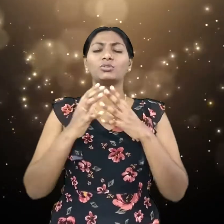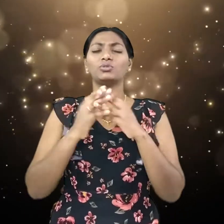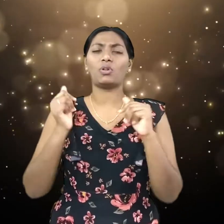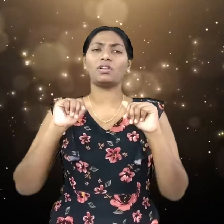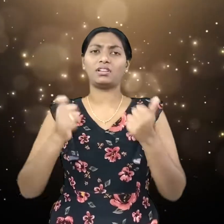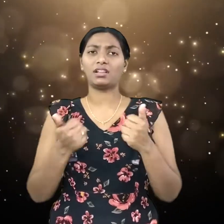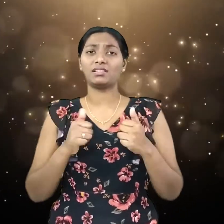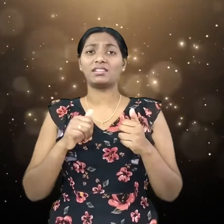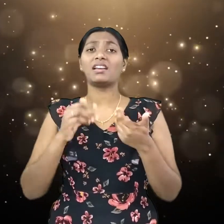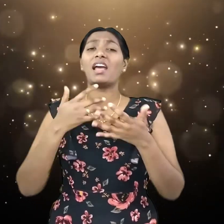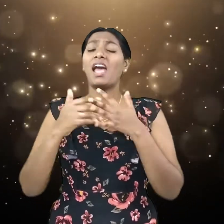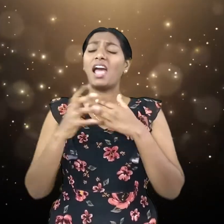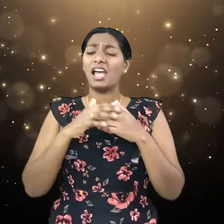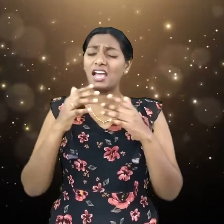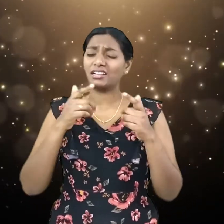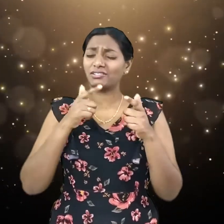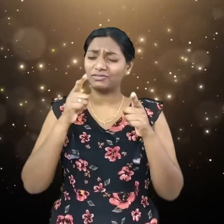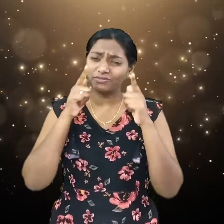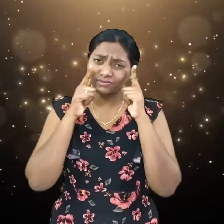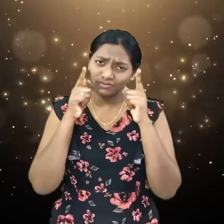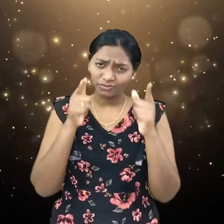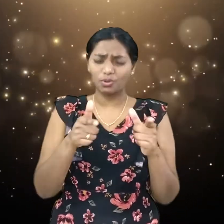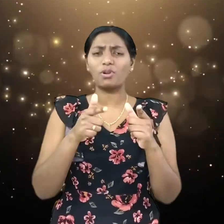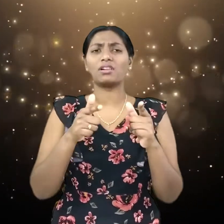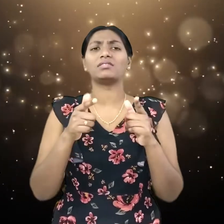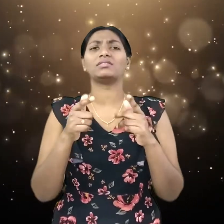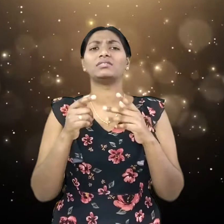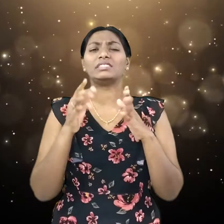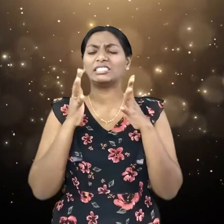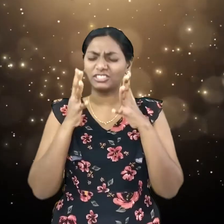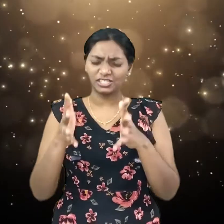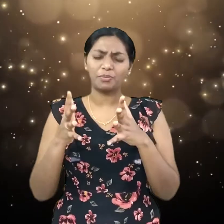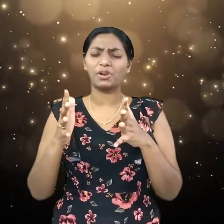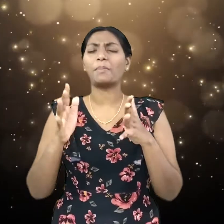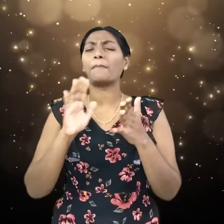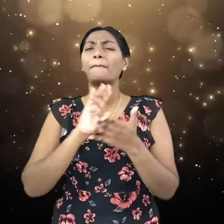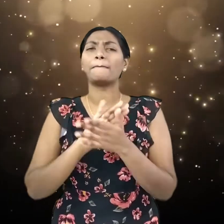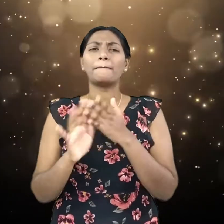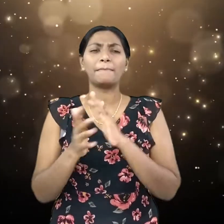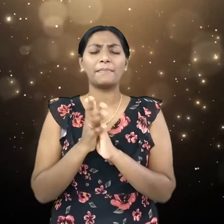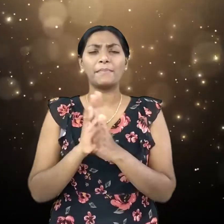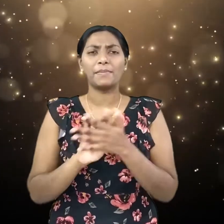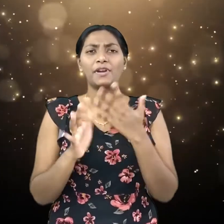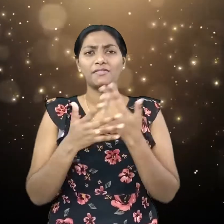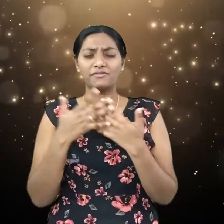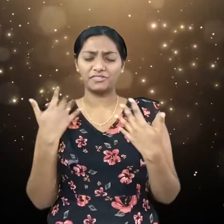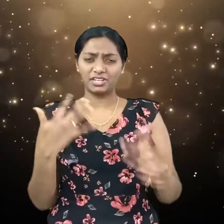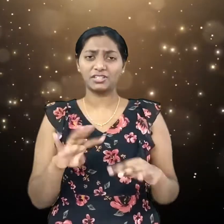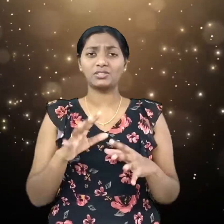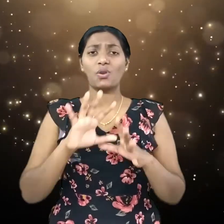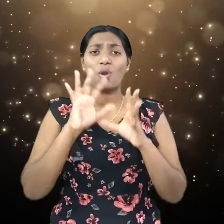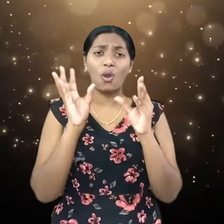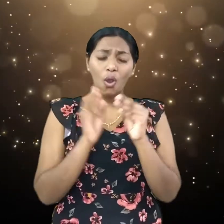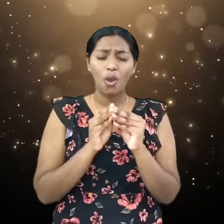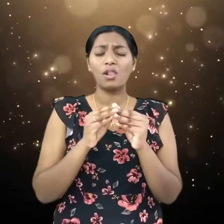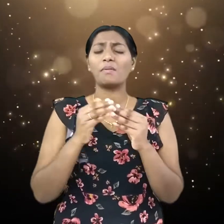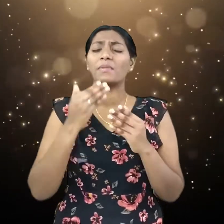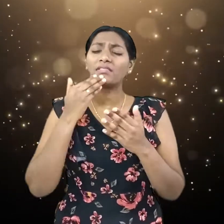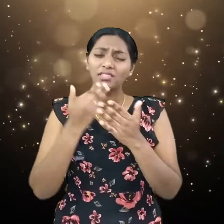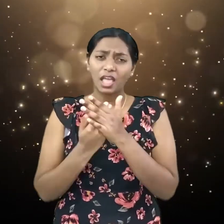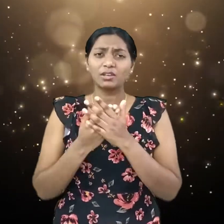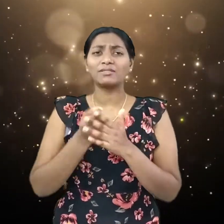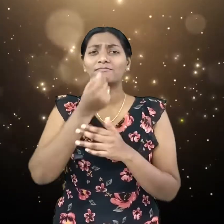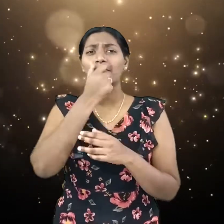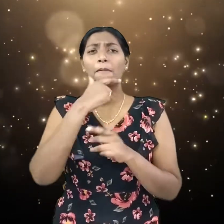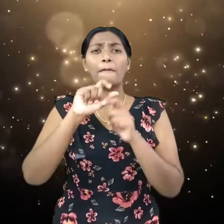धोखा बंद हो रहा है यीशु मसीह के नाम में। धन्यवाद देते हैं, हम प्रार्थना करते हैं हमारे माननीय मुख्यमंत्री उद्धव ठाकरे के